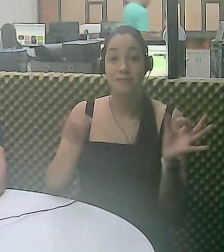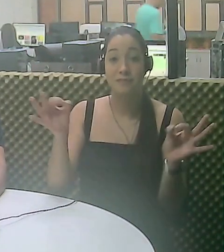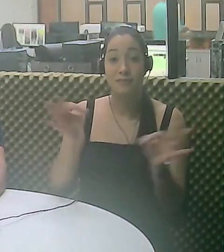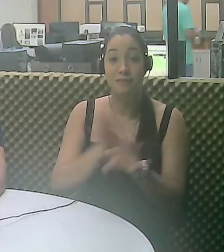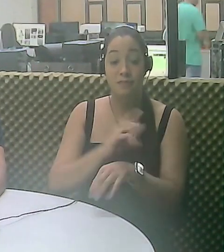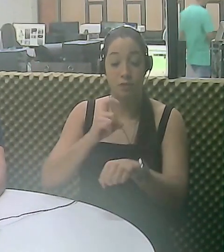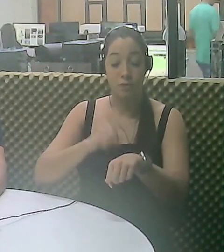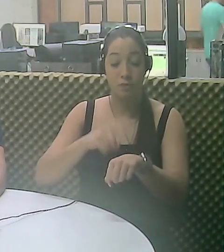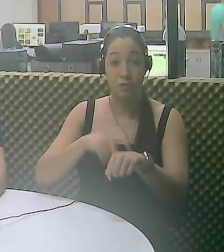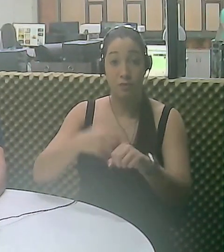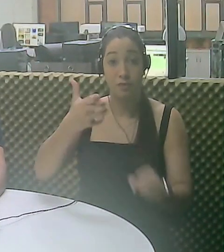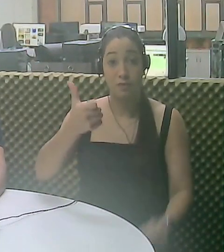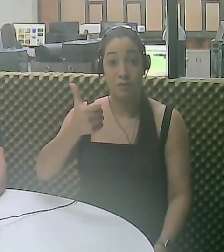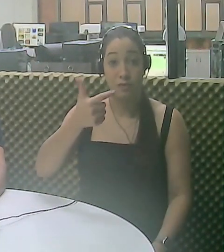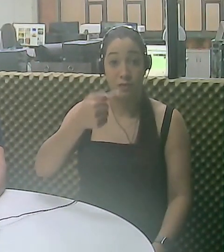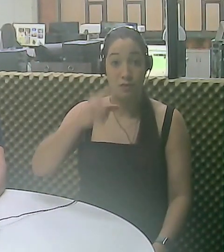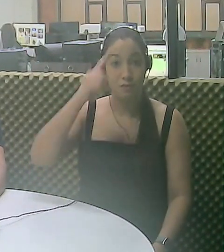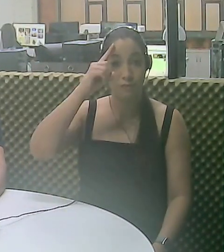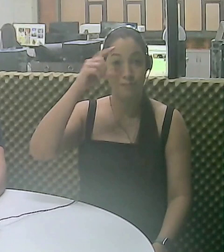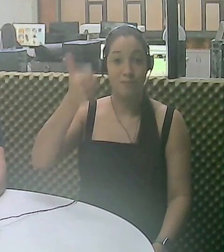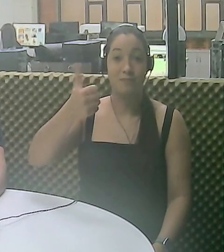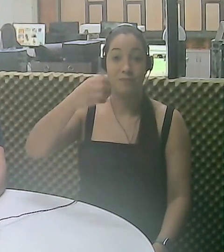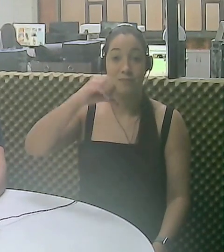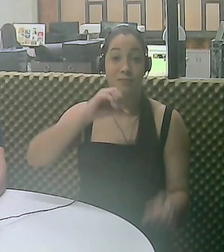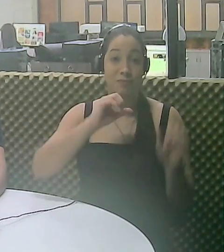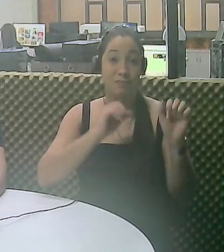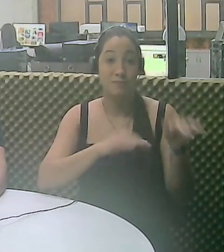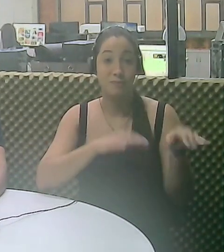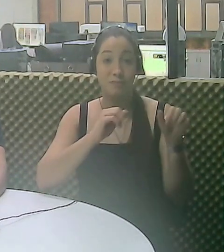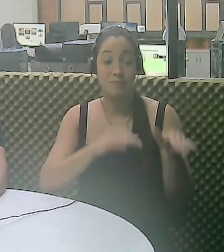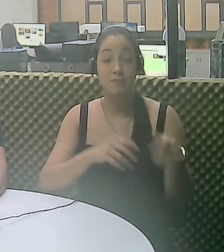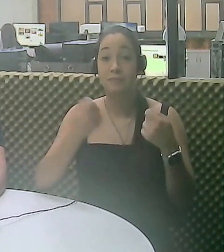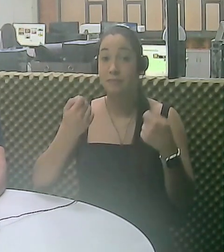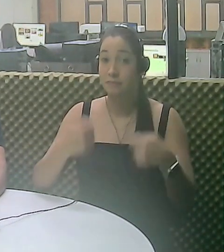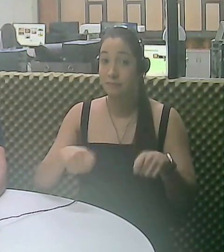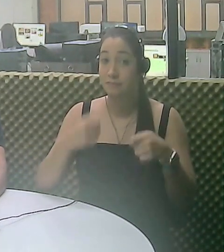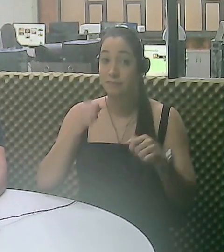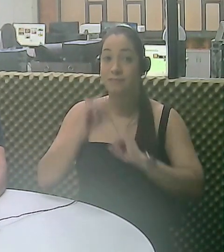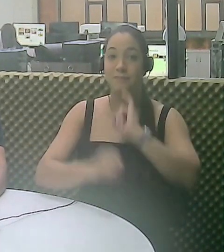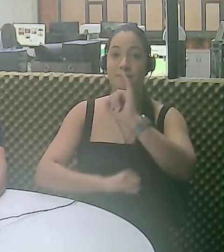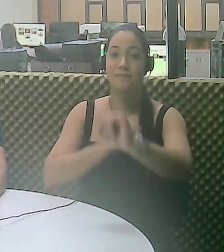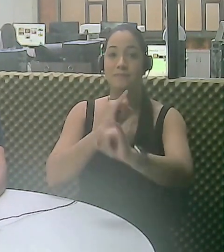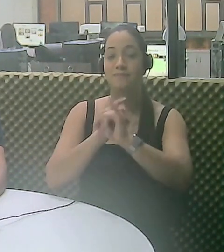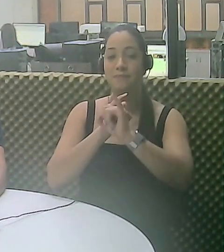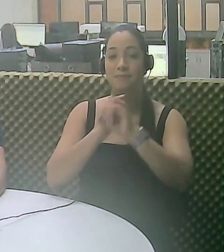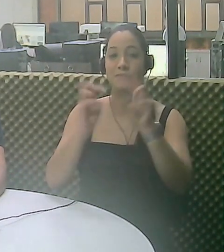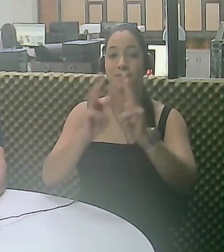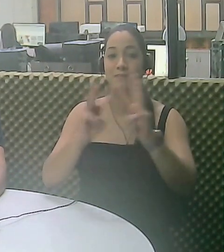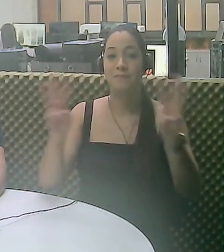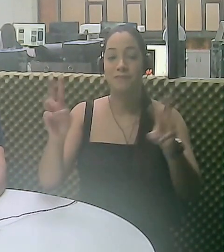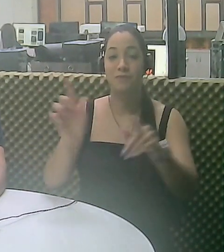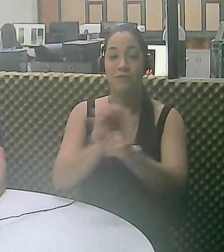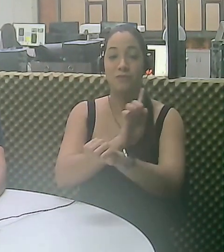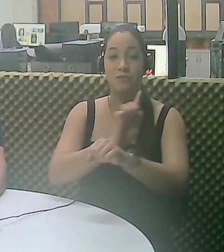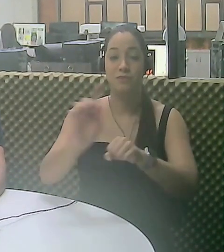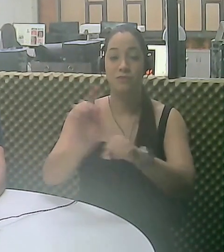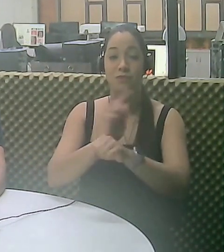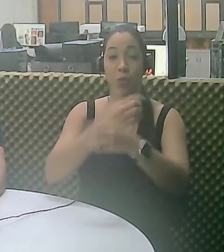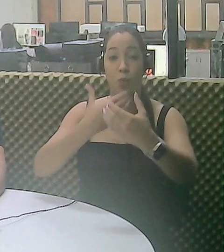às 17 horas do dia 19 de setembro e devem ser feitas pela internet na página